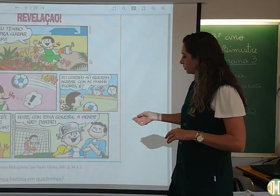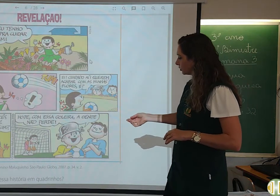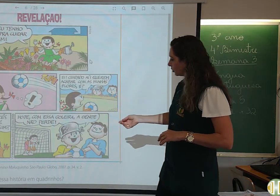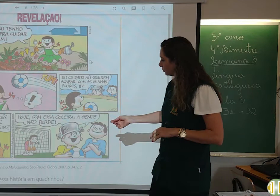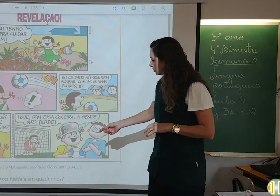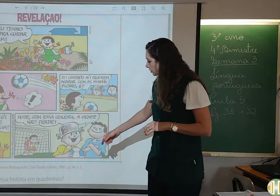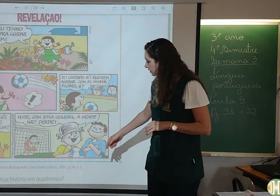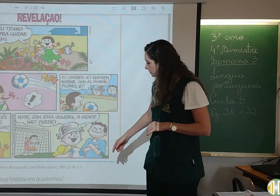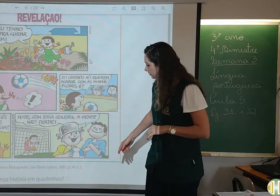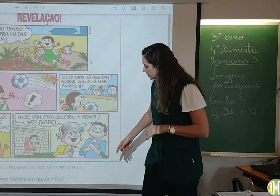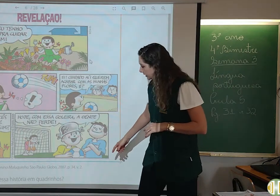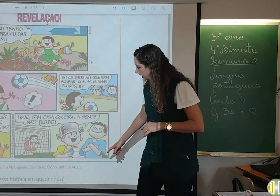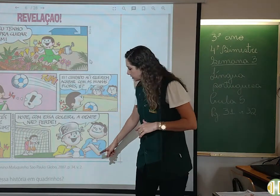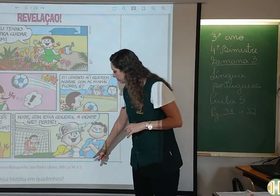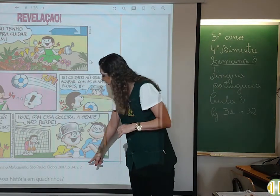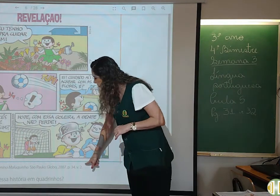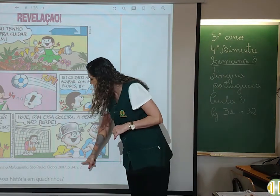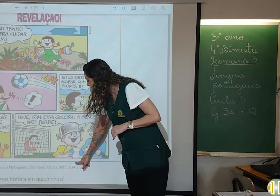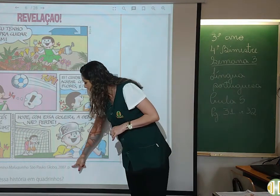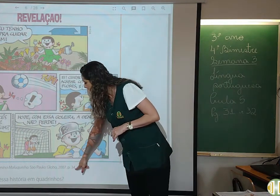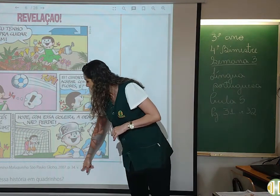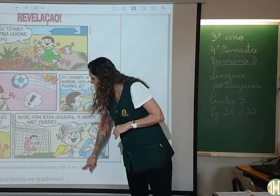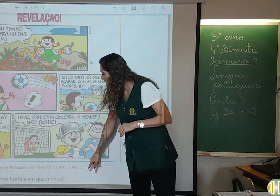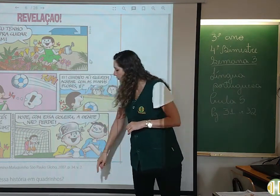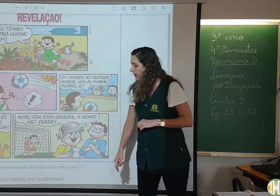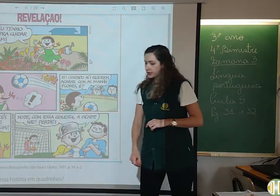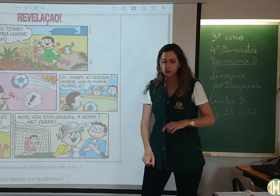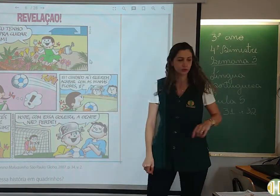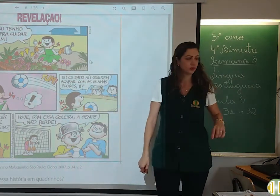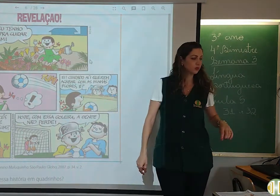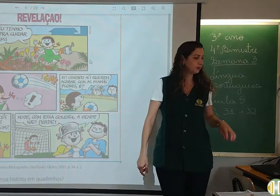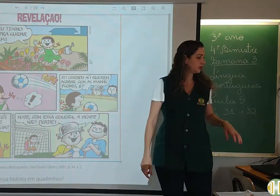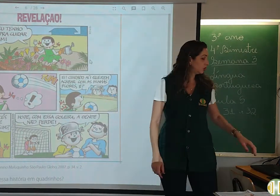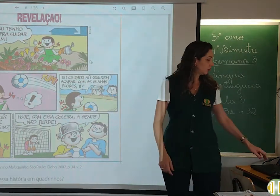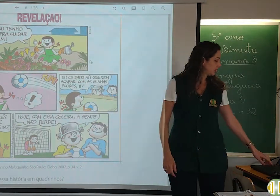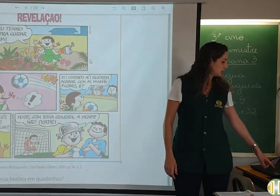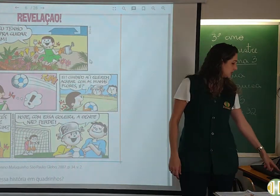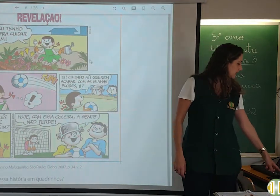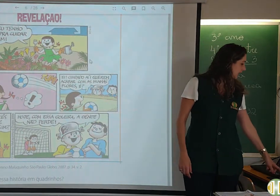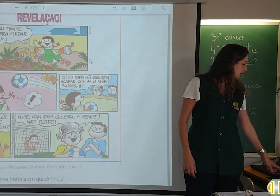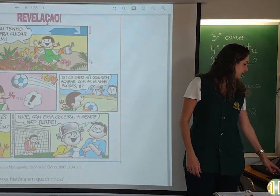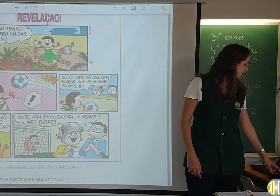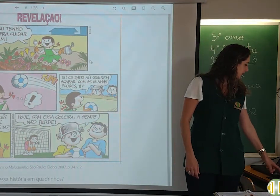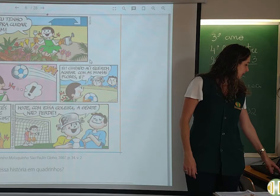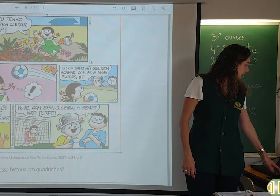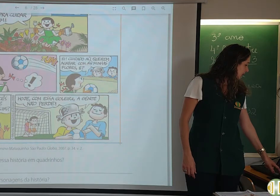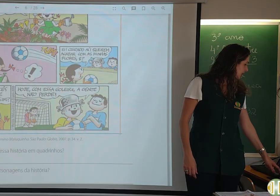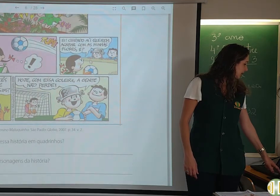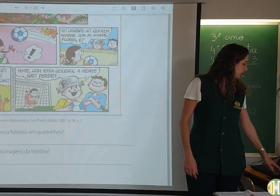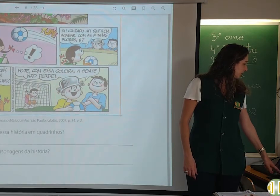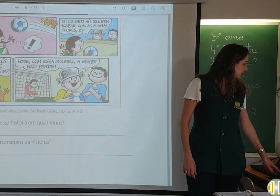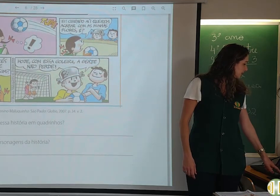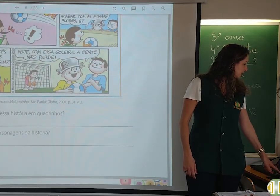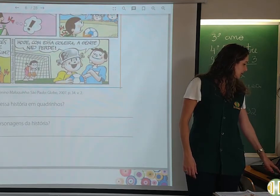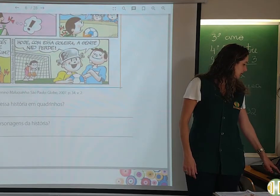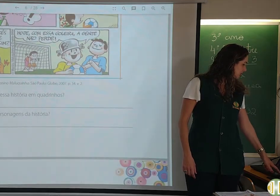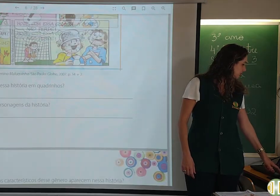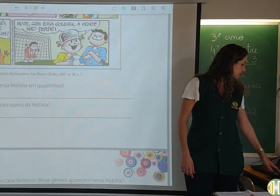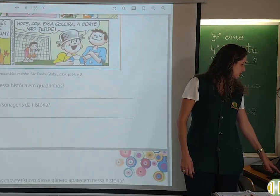Paulo, Globo de 2007, página 34 do volume 2, tá? E aí, depois que você leu a sua